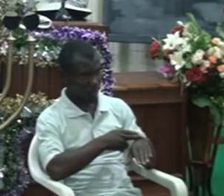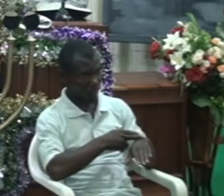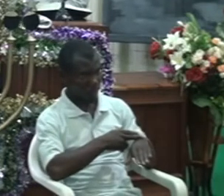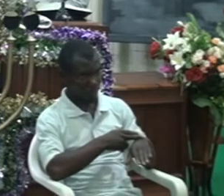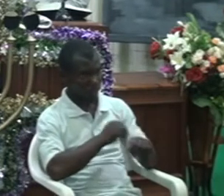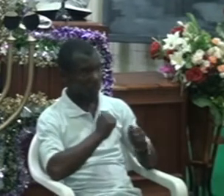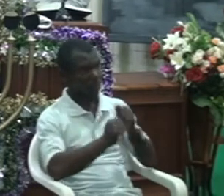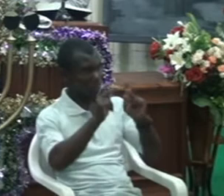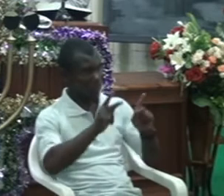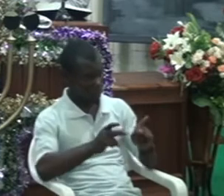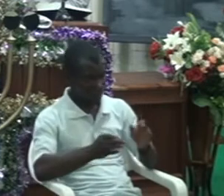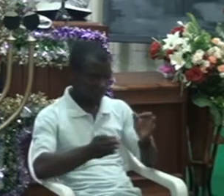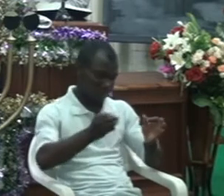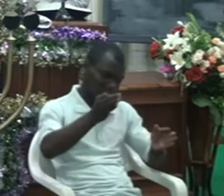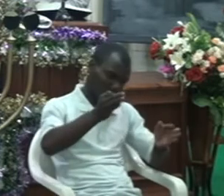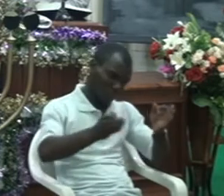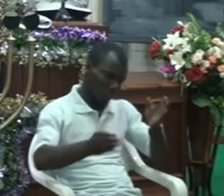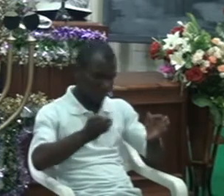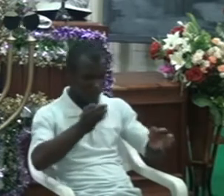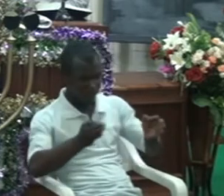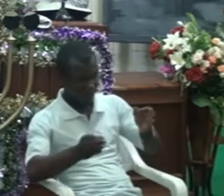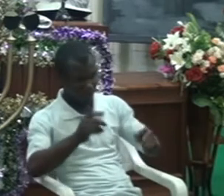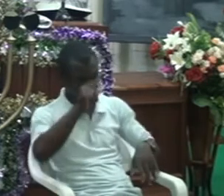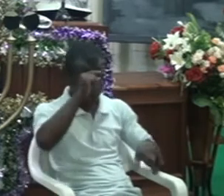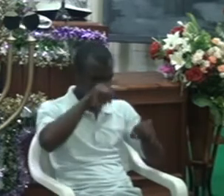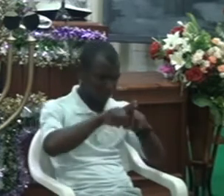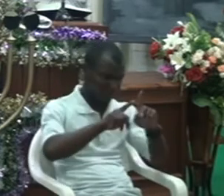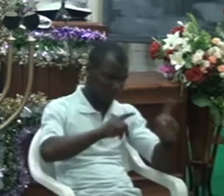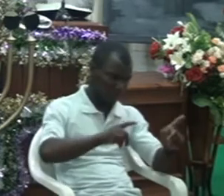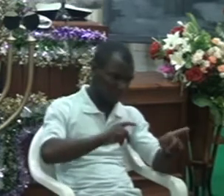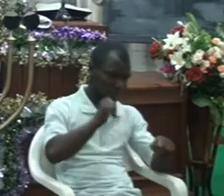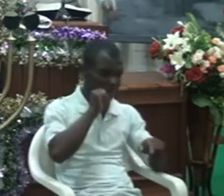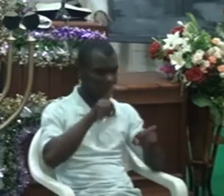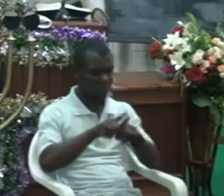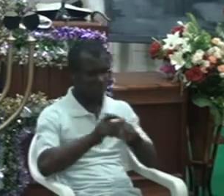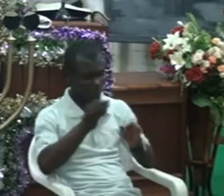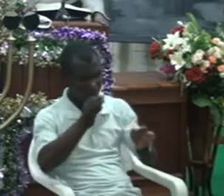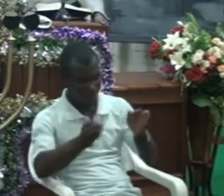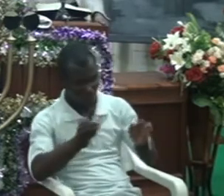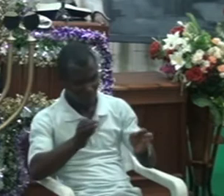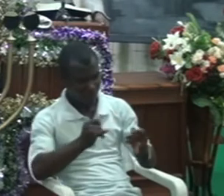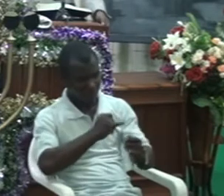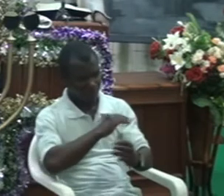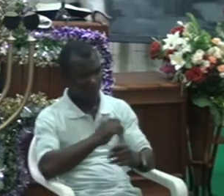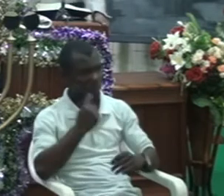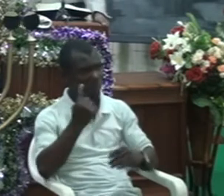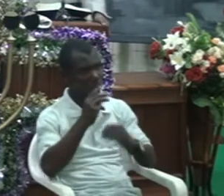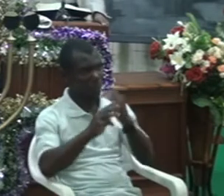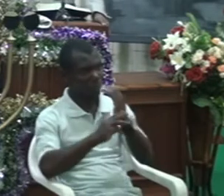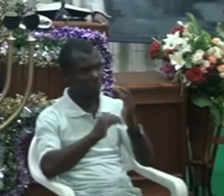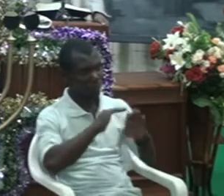chacun en train de se défendre, chacun se défend, le mari se défend, la femme se défend aussi. Et